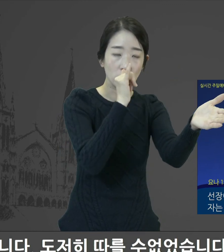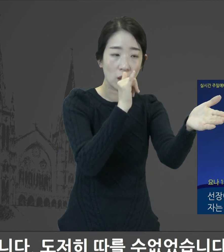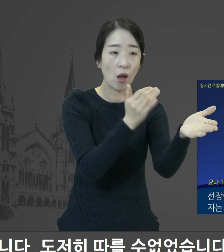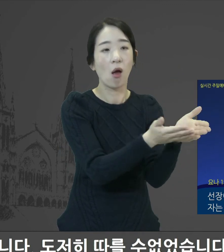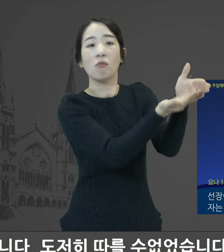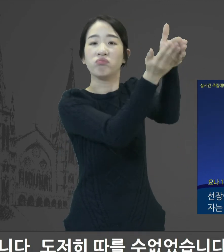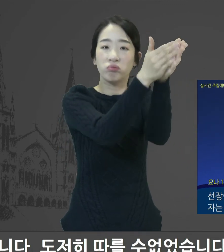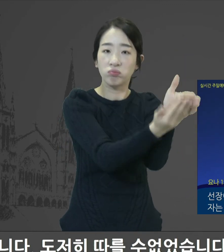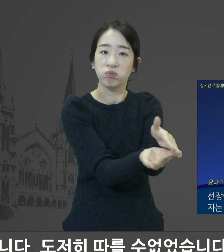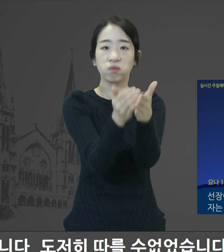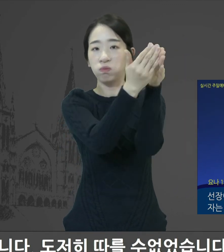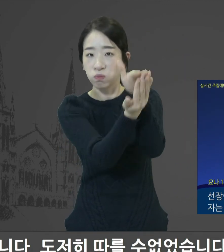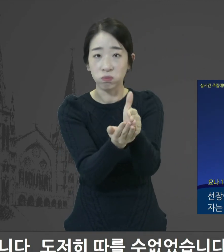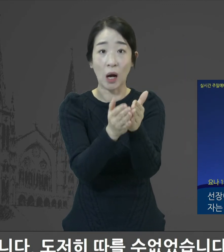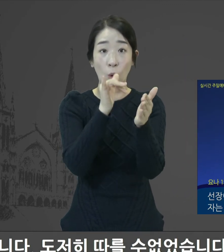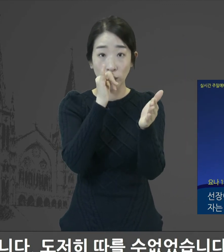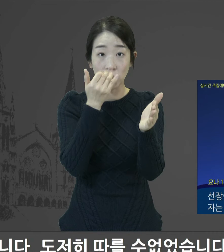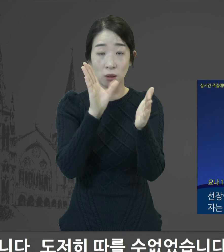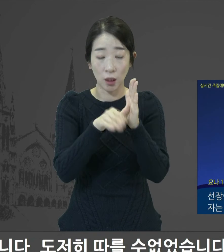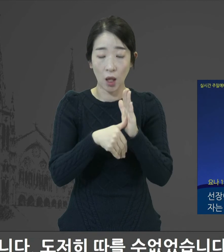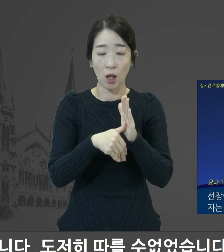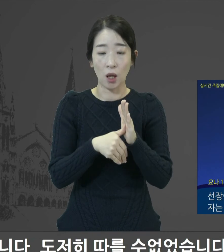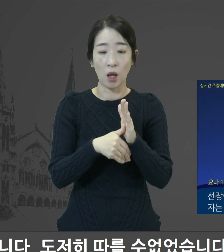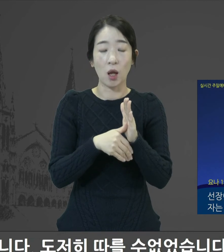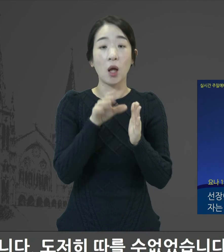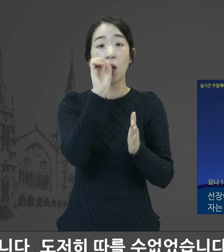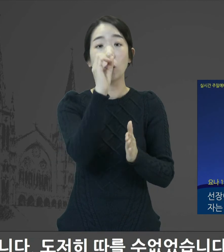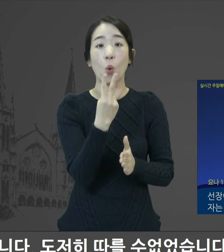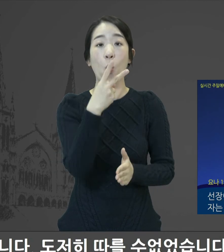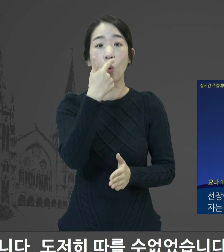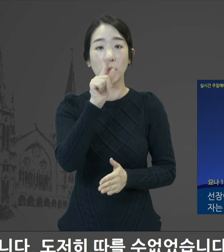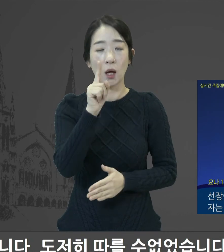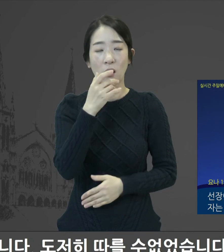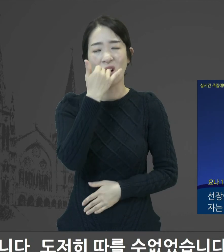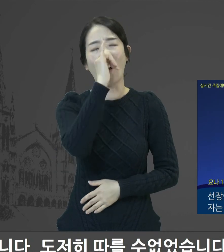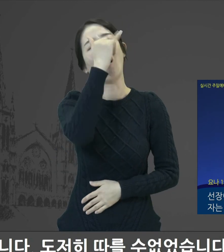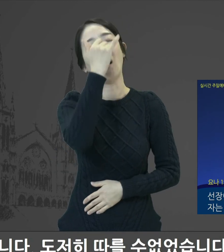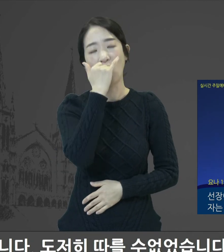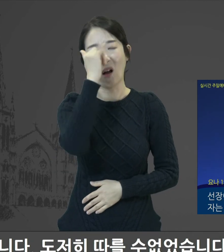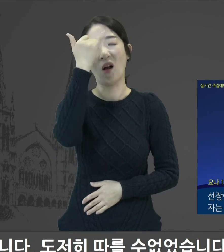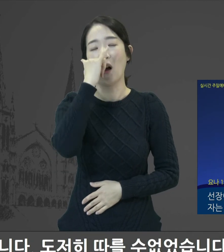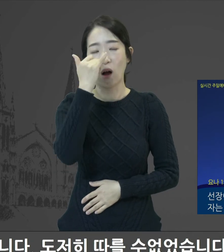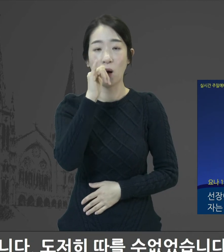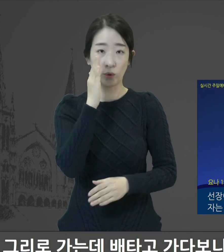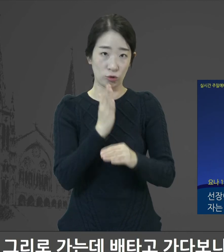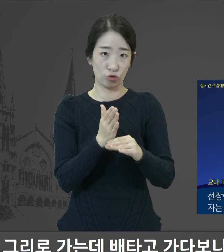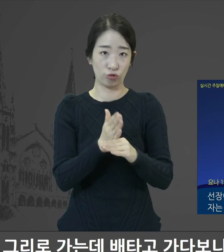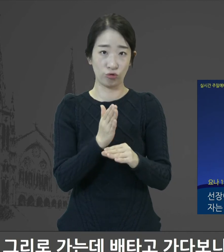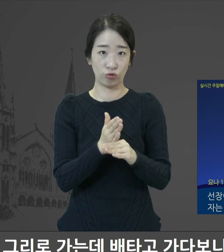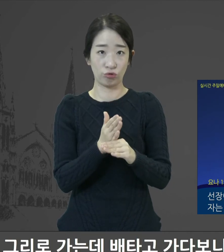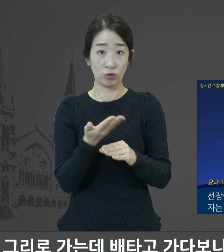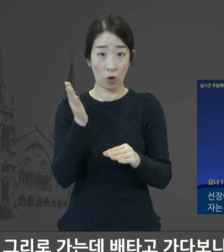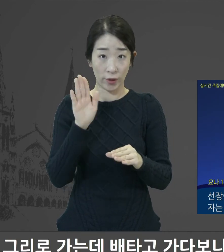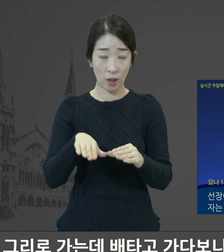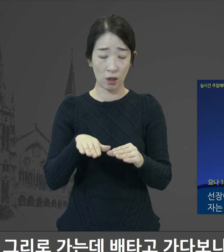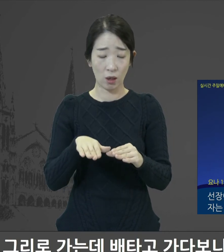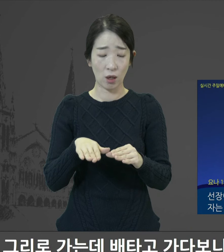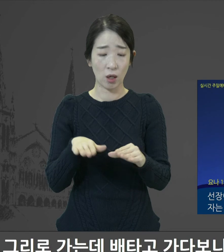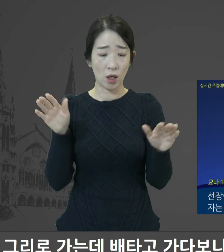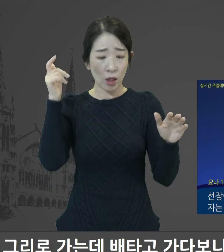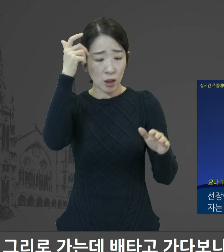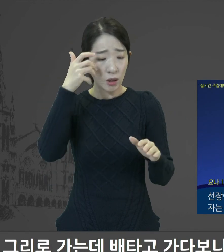일어난 겁니다. 그런데 요나는 신나게 자고 있어. 이게 육적으로 자고 있습니다. 그런데 육적인 잠만이 아니에요.